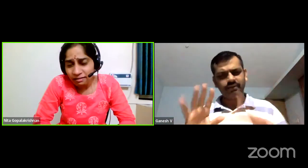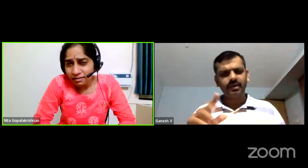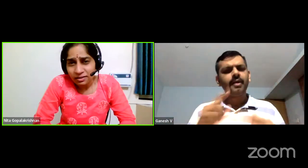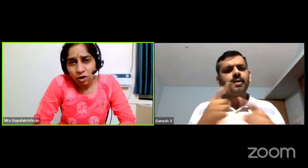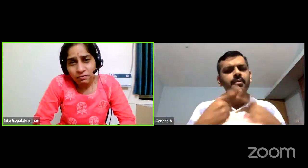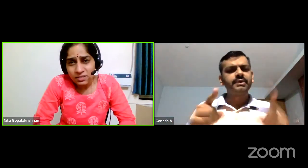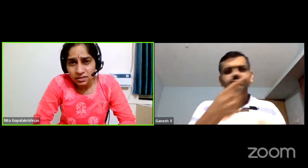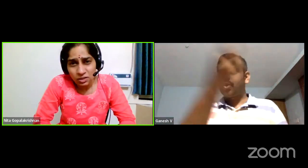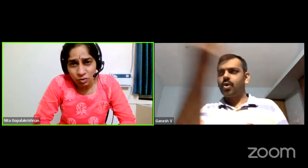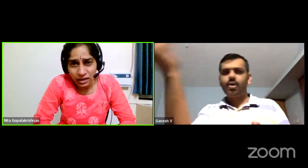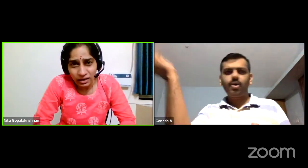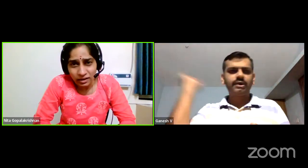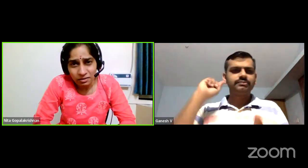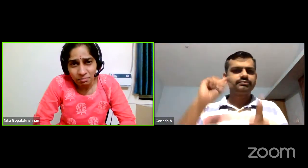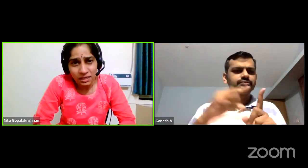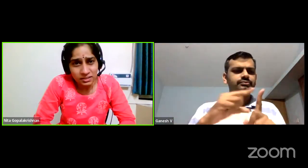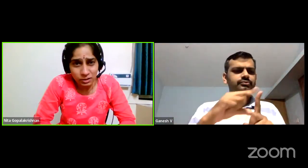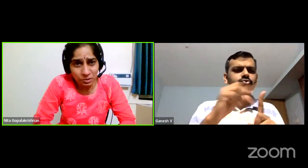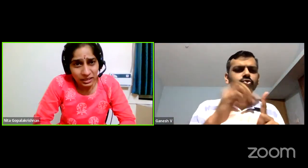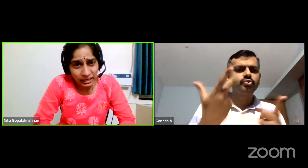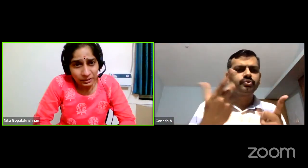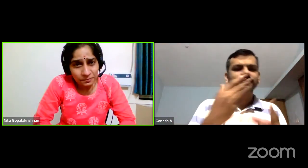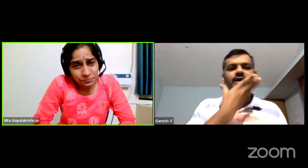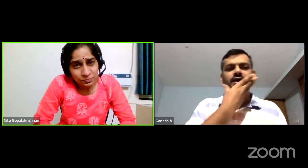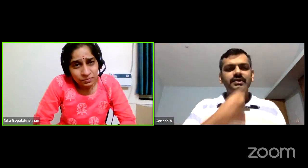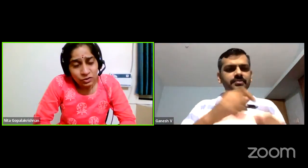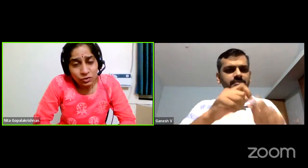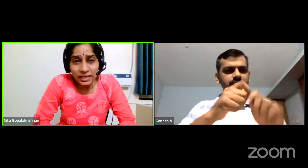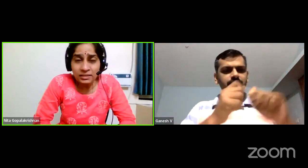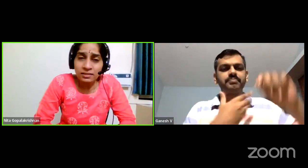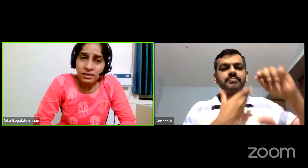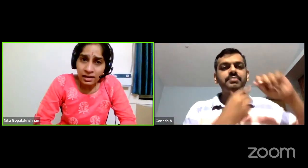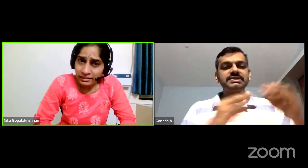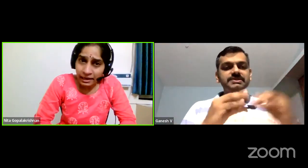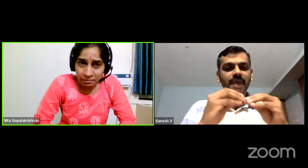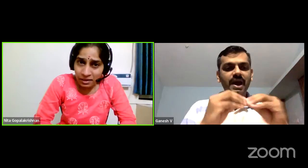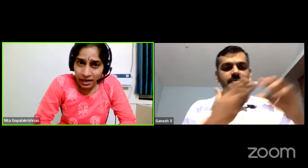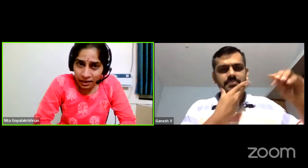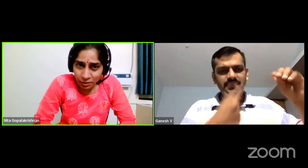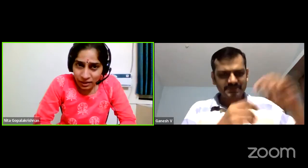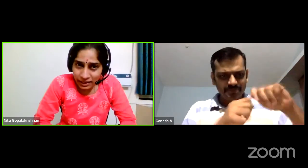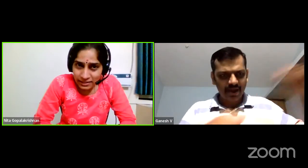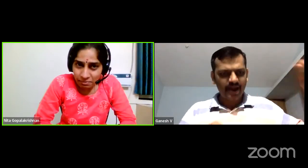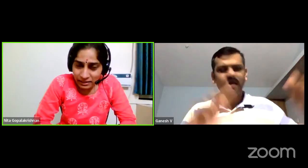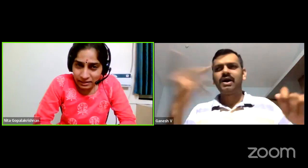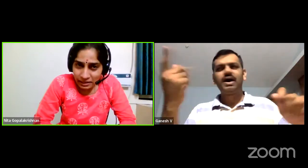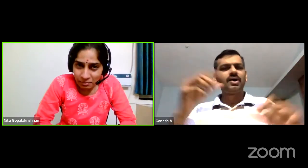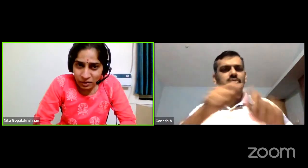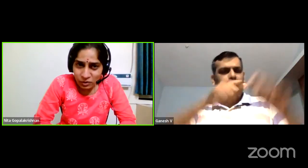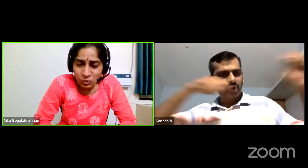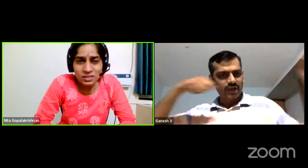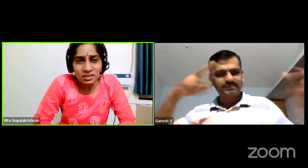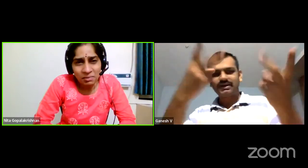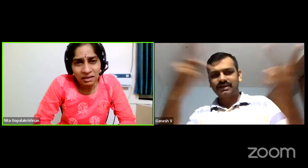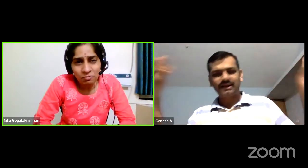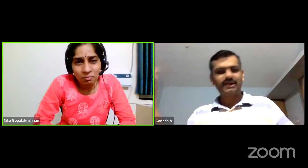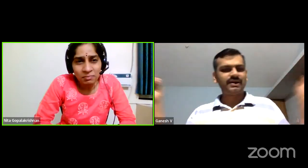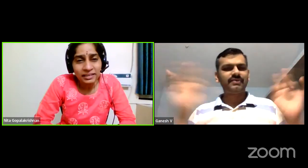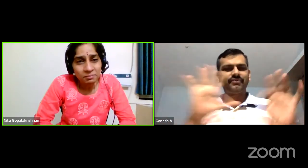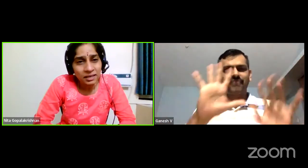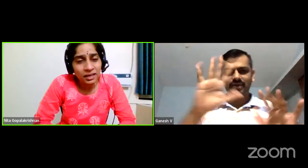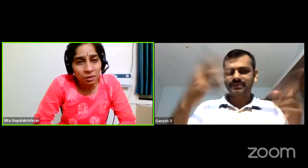अर्जुन के कॉन्वर्सेशन को लेके, बातचीत को लेके, तो इतना टाइम लगाया होगा ये सब बात करने में। उस